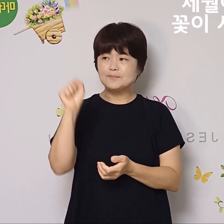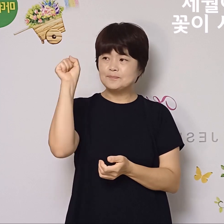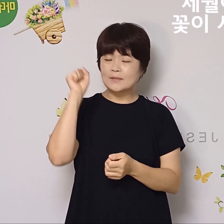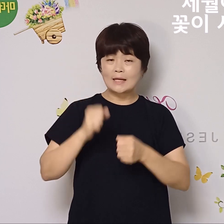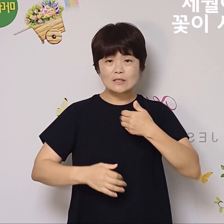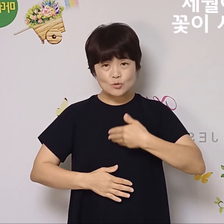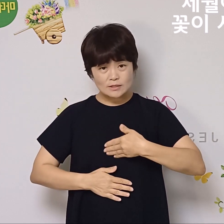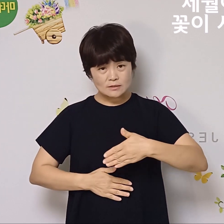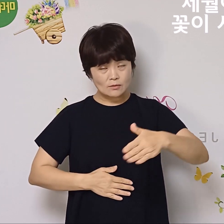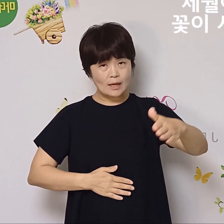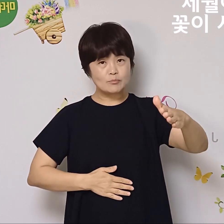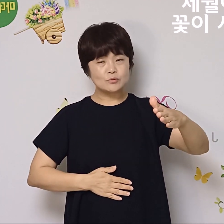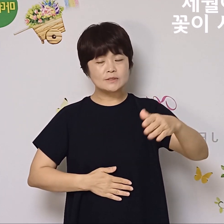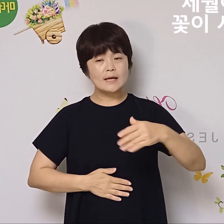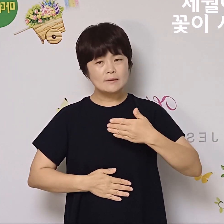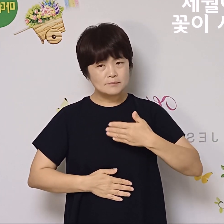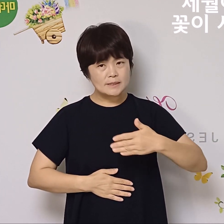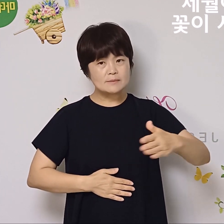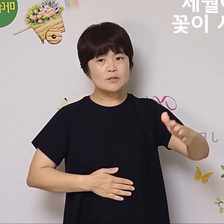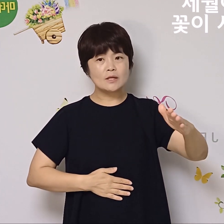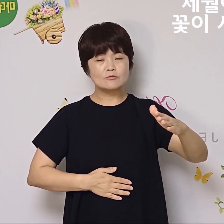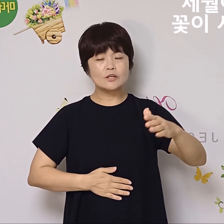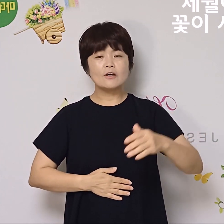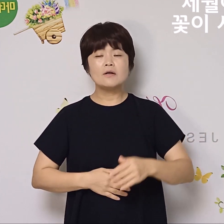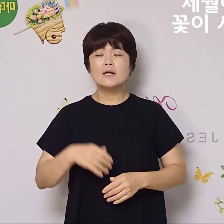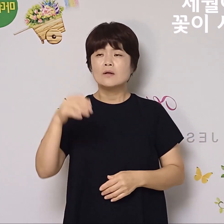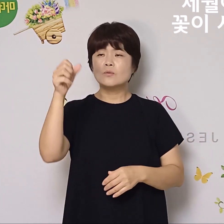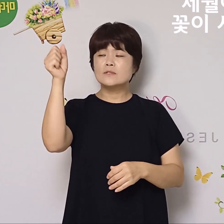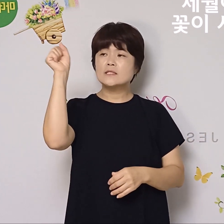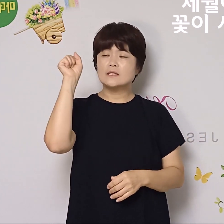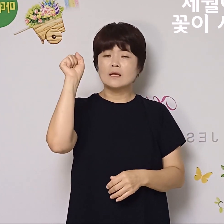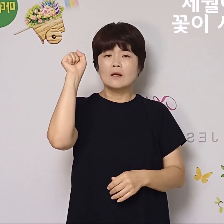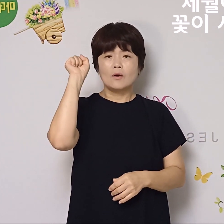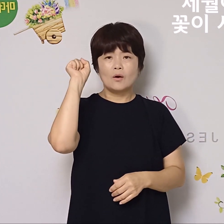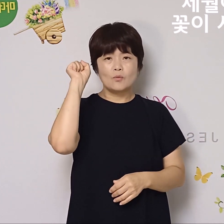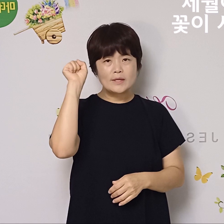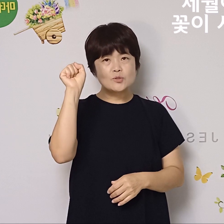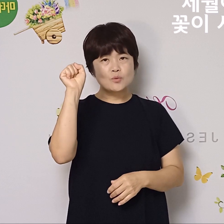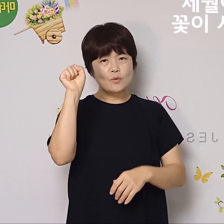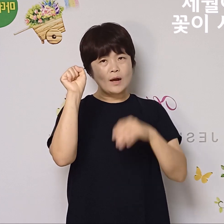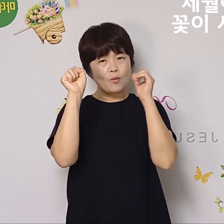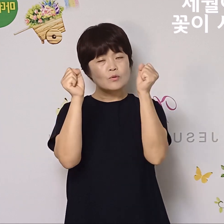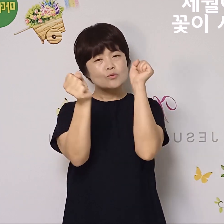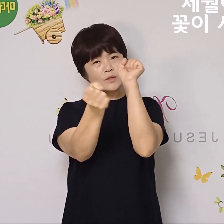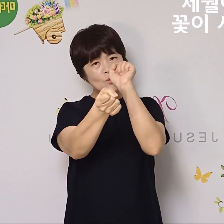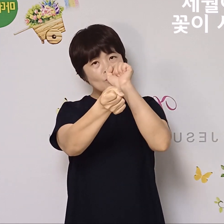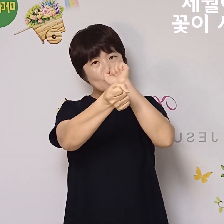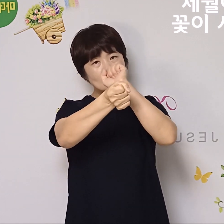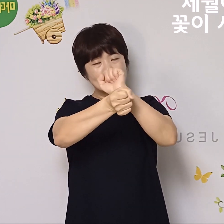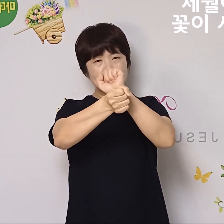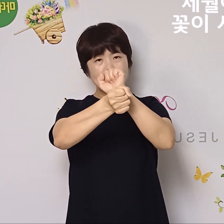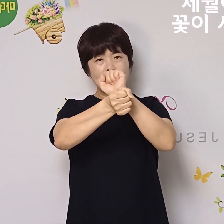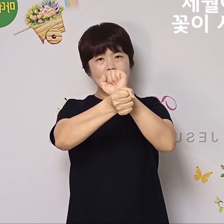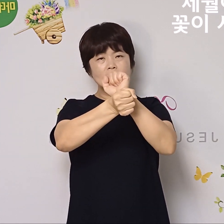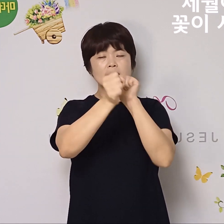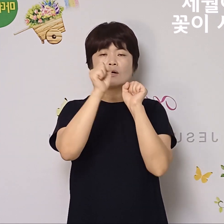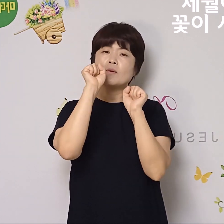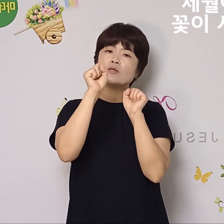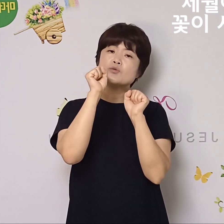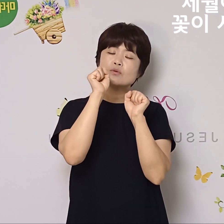꽃은 가다수화는 이렇게 앞으로 그냥 미시면 되고요. 꽃은 왼쪽과 오른손의 손목이 먼저 만나요. 그래서 왼쪽을